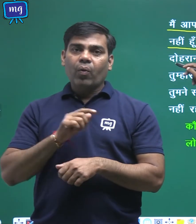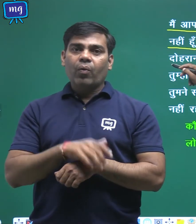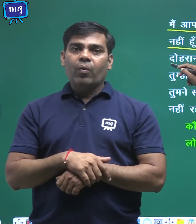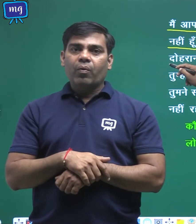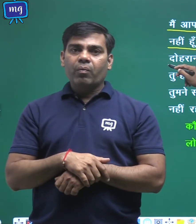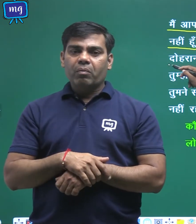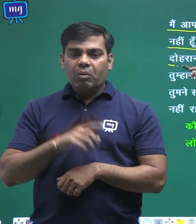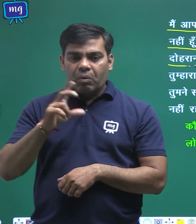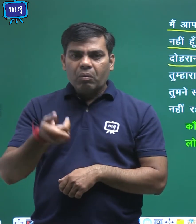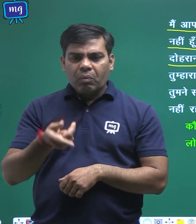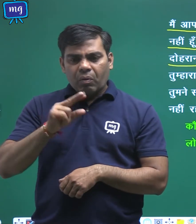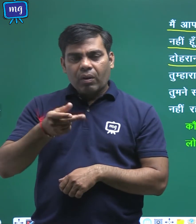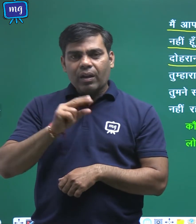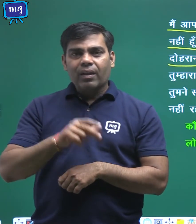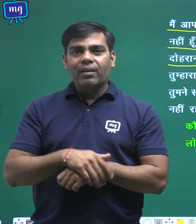दोहराना